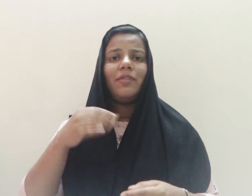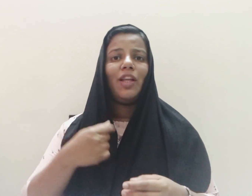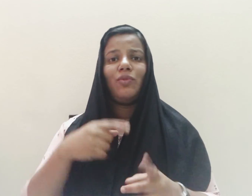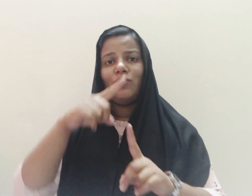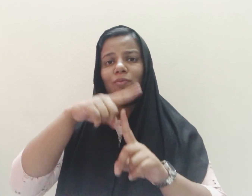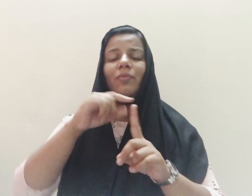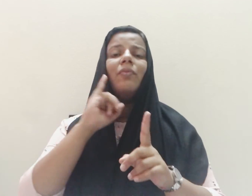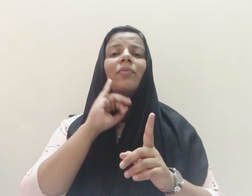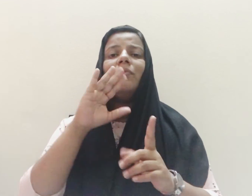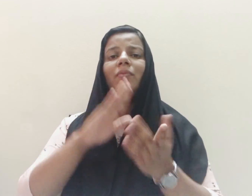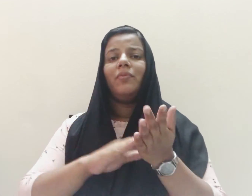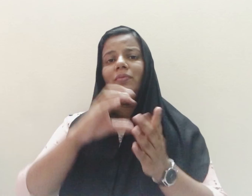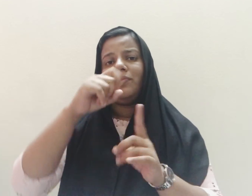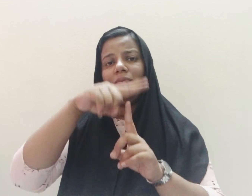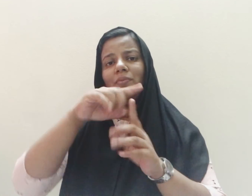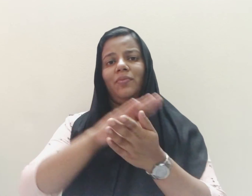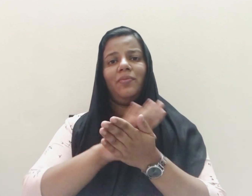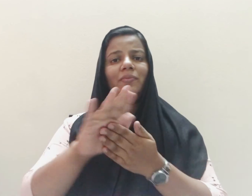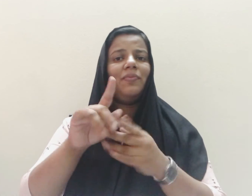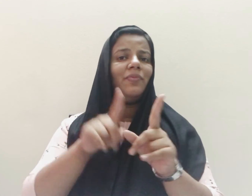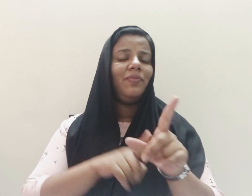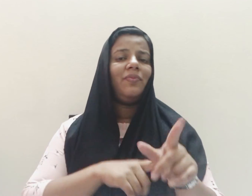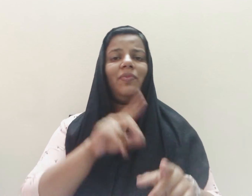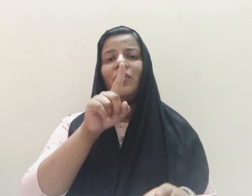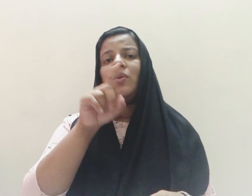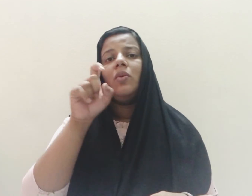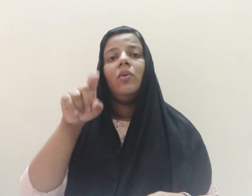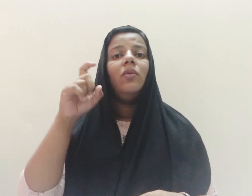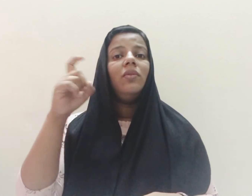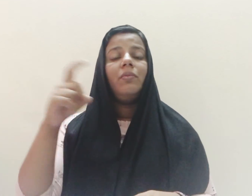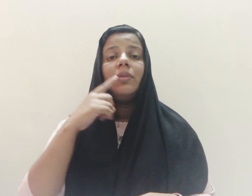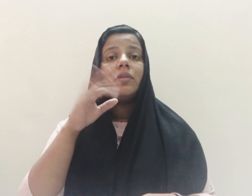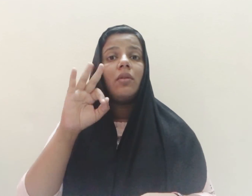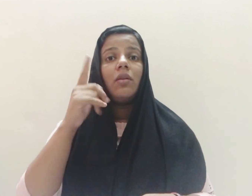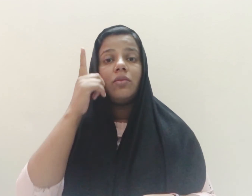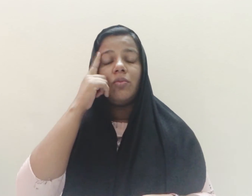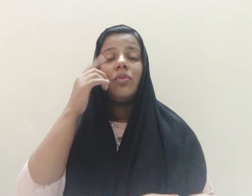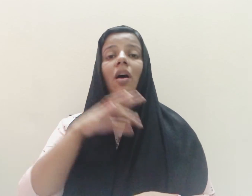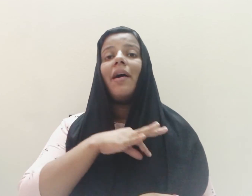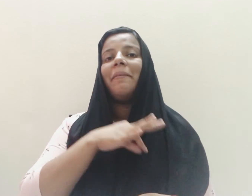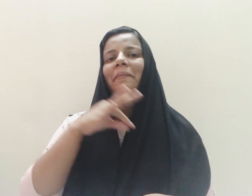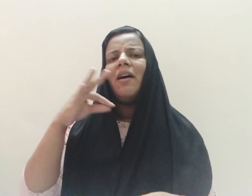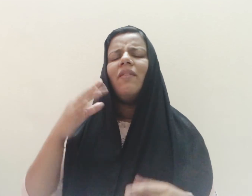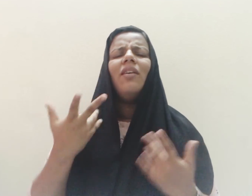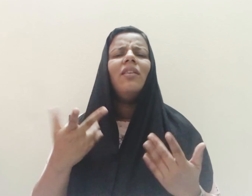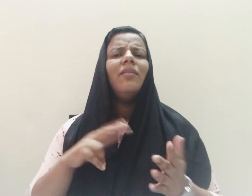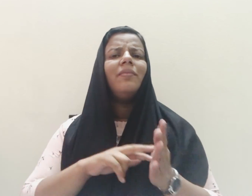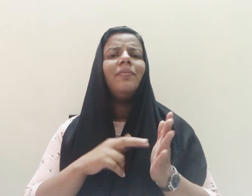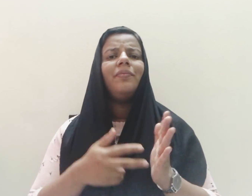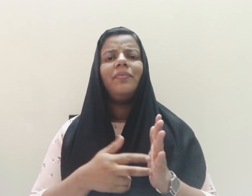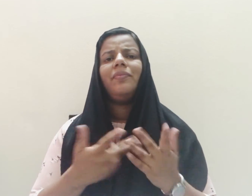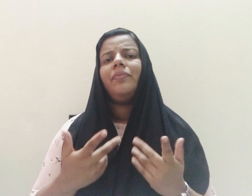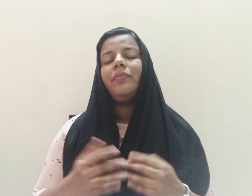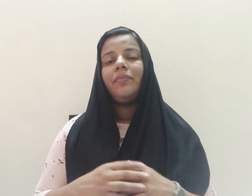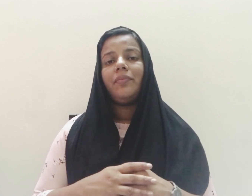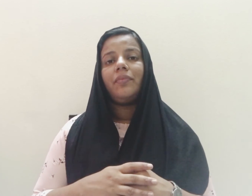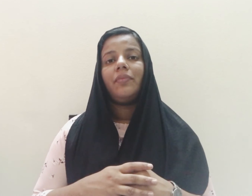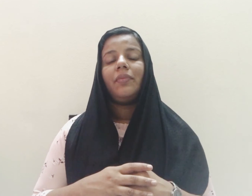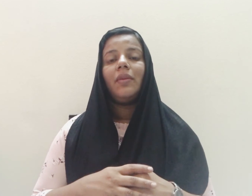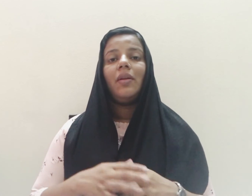തിമത്തിയുടെ ലേഖനത്തിൽ ഒരു വാക്യമുണ്ട്. ആമേൻ 2 തിമത്തി 1:7 പറയുന്നു സുബോധത്തിൻ്റെ ആത്മാവ് എന്ന് വെച്ചാൽ എന്നറിയാമോ? സുബോധത്തിൻ്റെ ആത്മാവെന്ന്